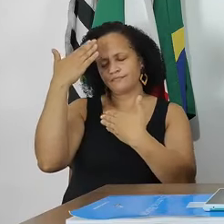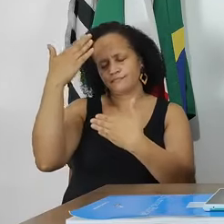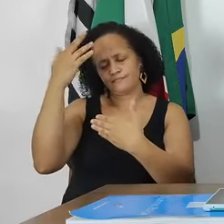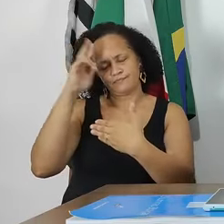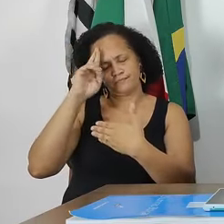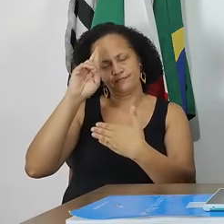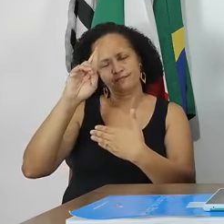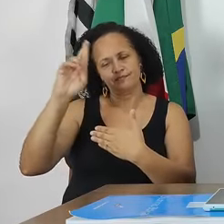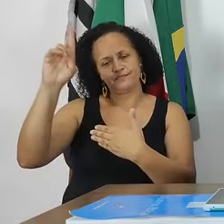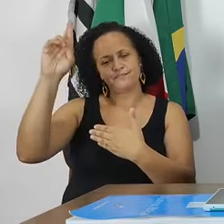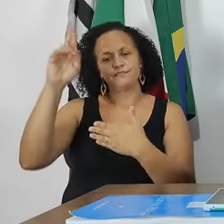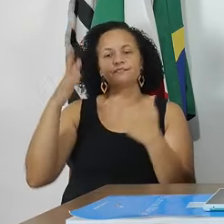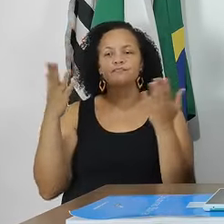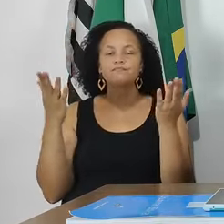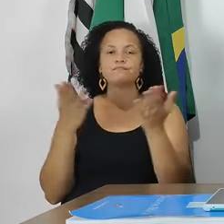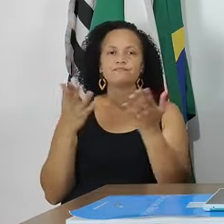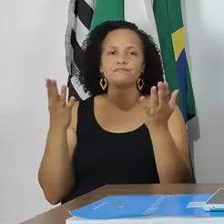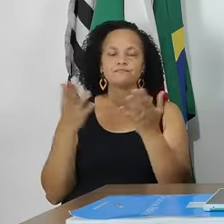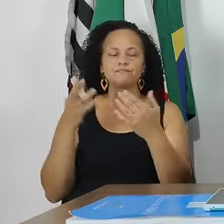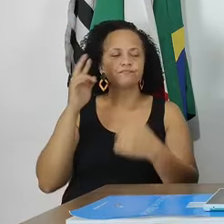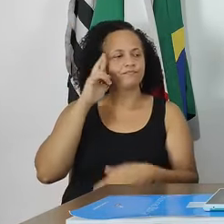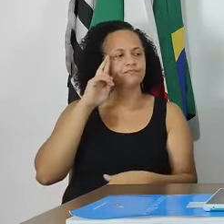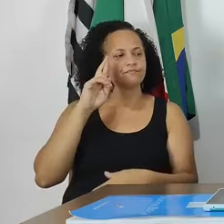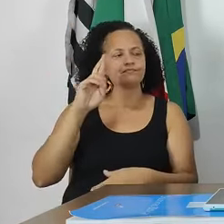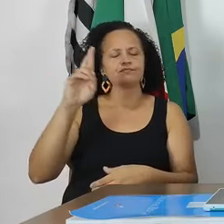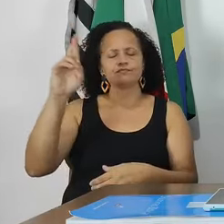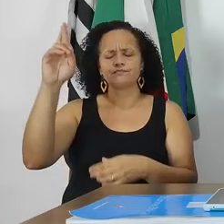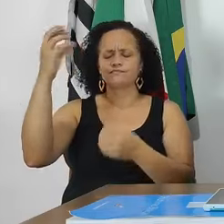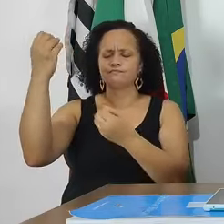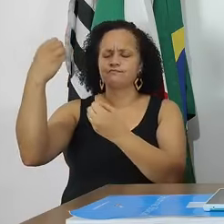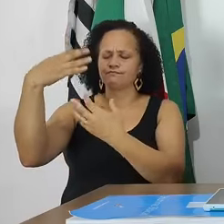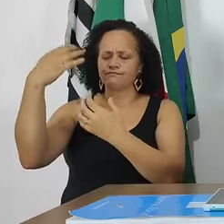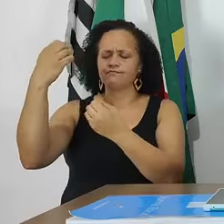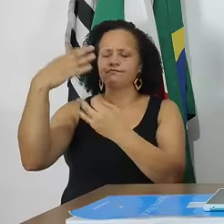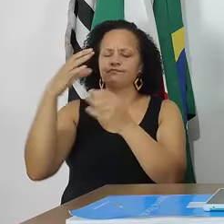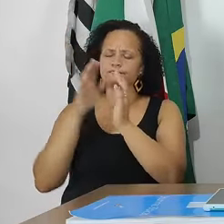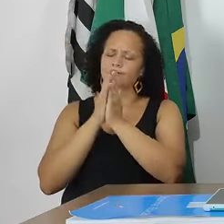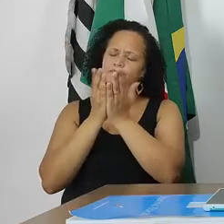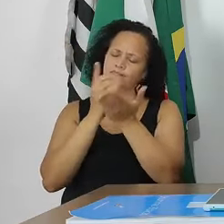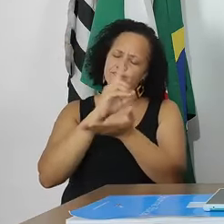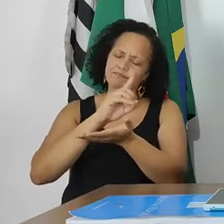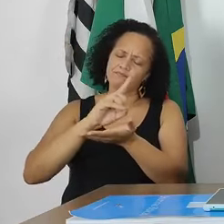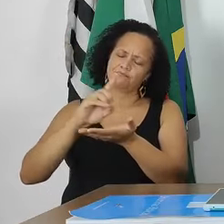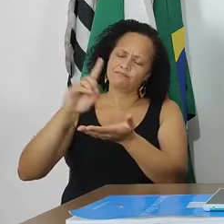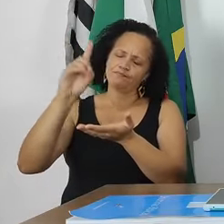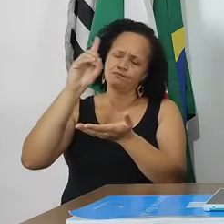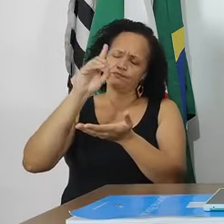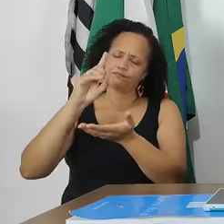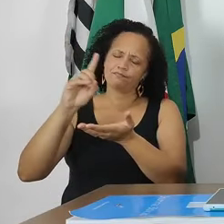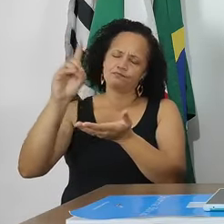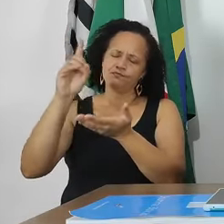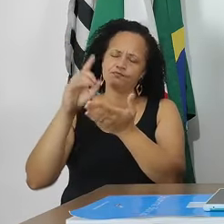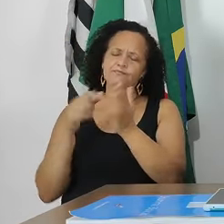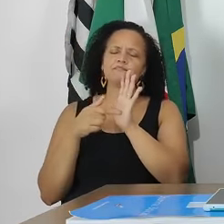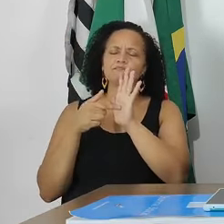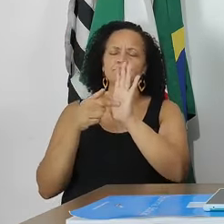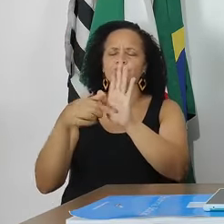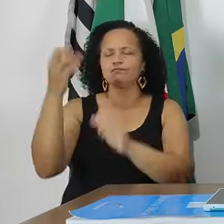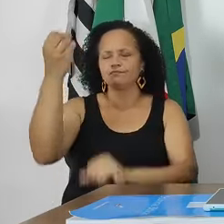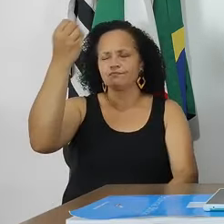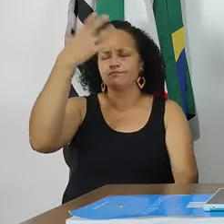agradecer por esse momento, Pai, ao qual o Senhor vai nos ensinar a tua palavra, Pai. Revela a tua palavra em